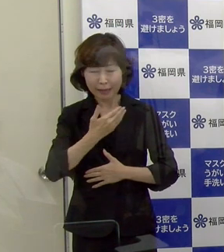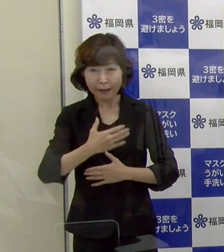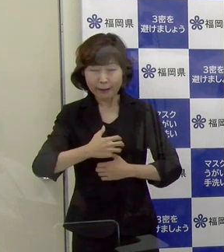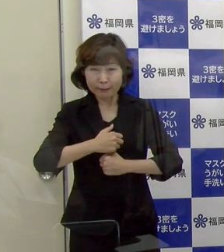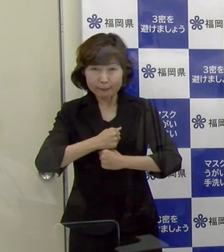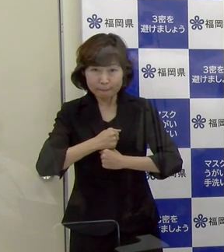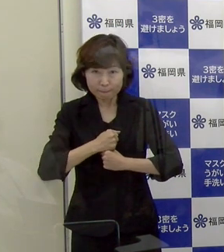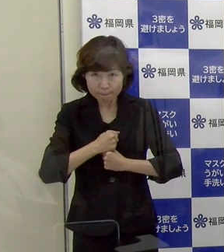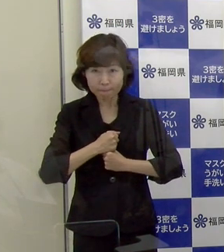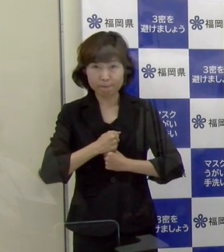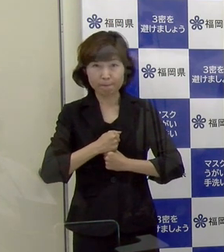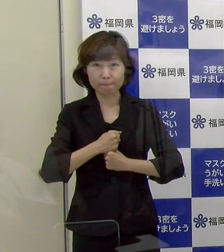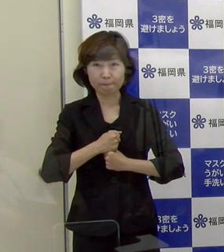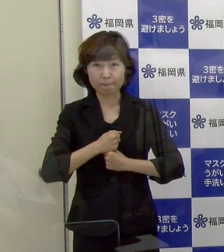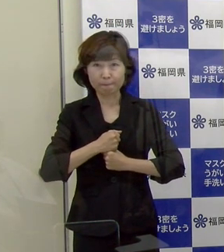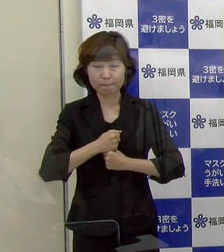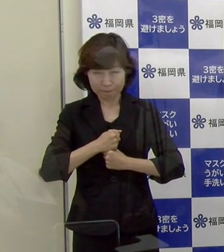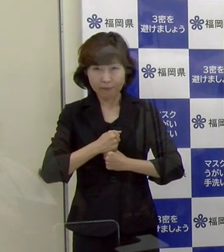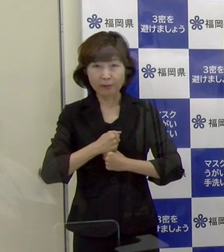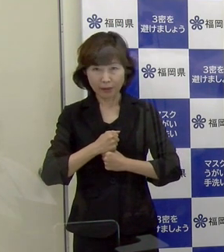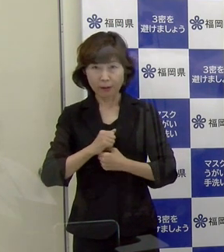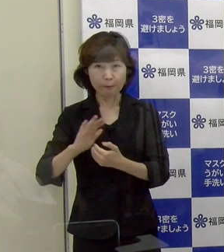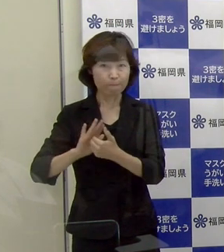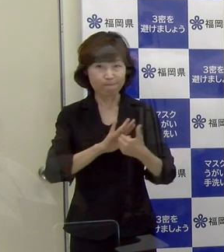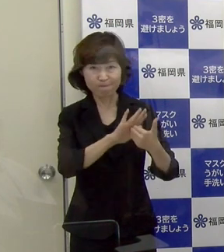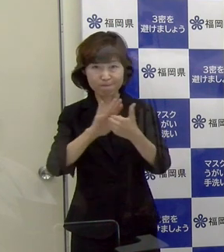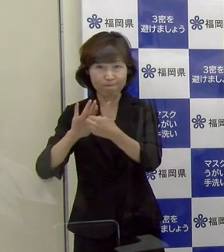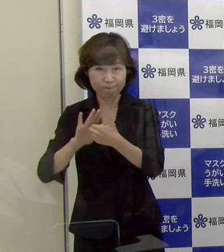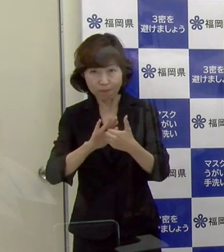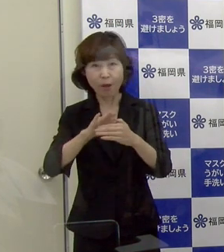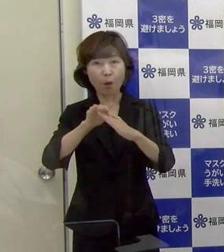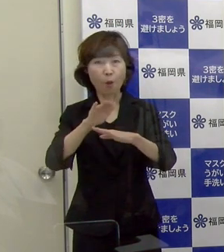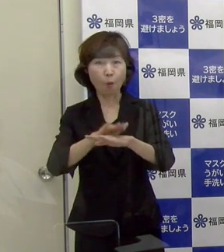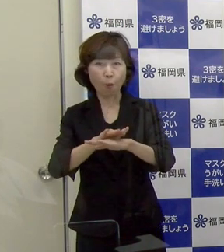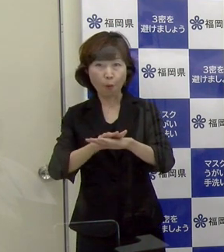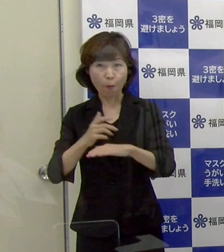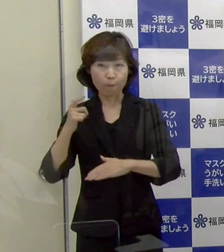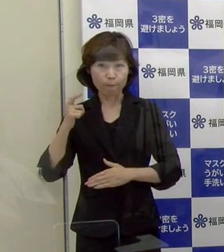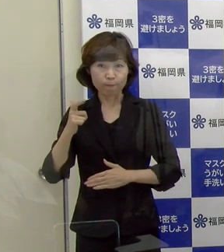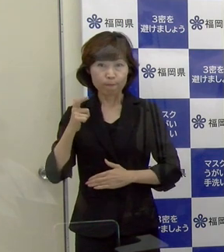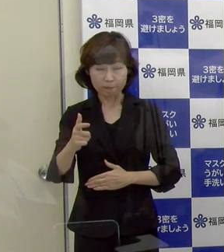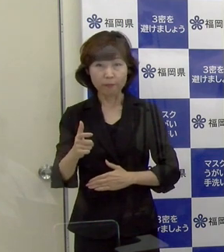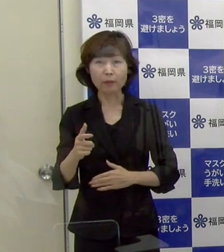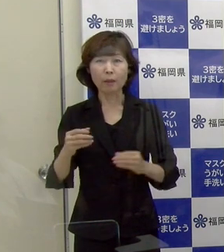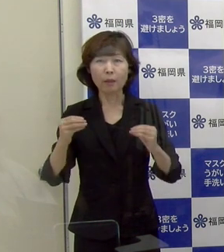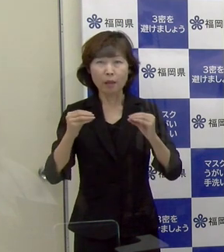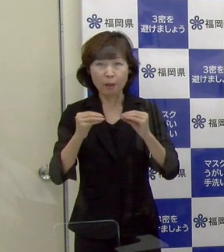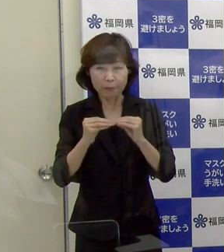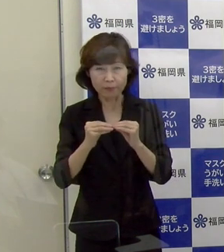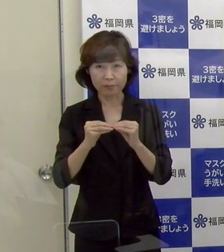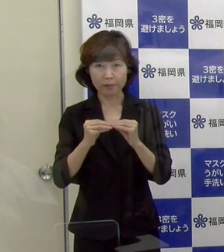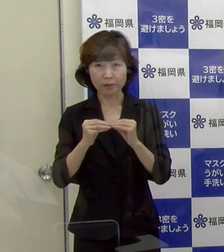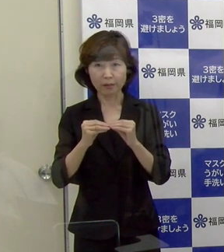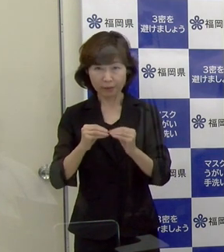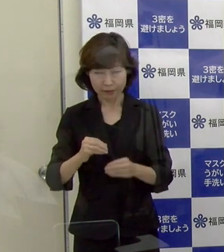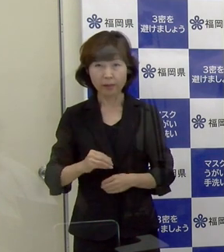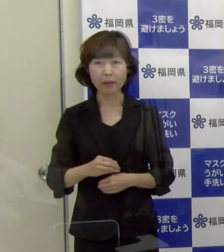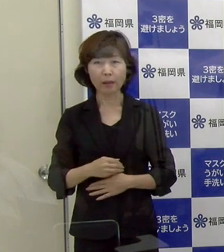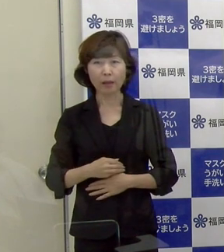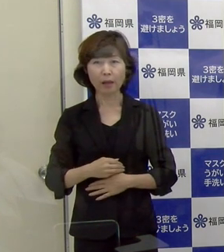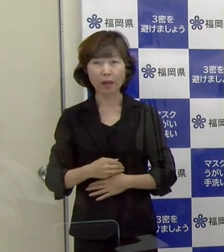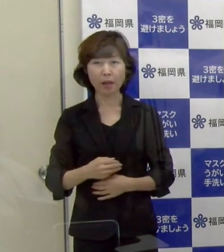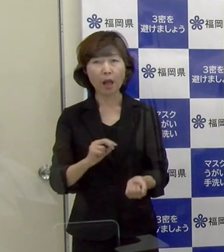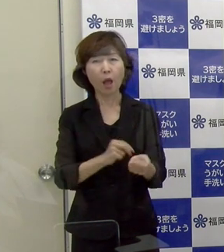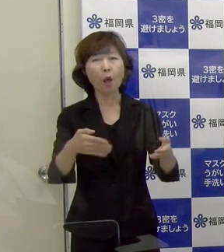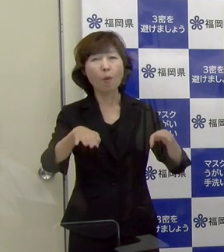感を持って感染防止対策を徹底していただきますとともにています可能な範囲で医療への負荷